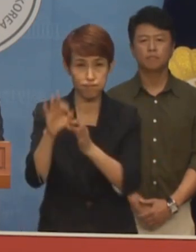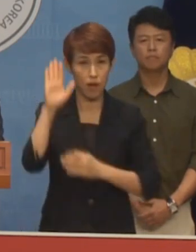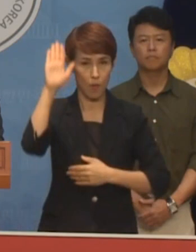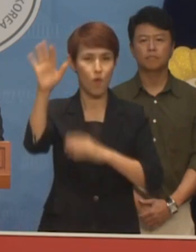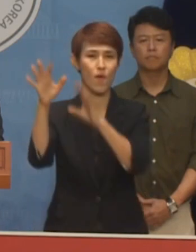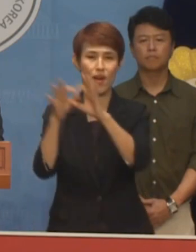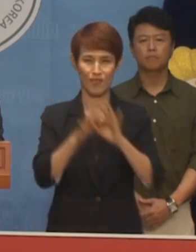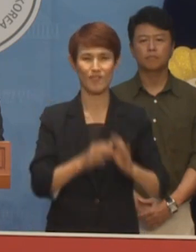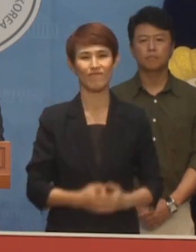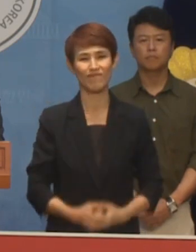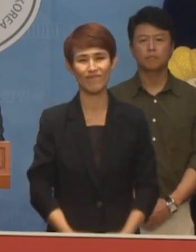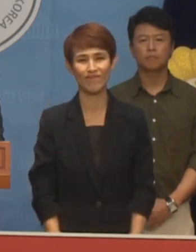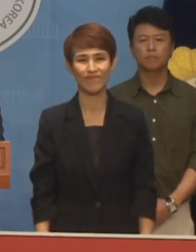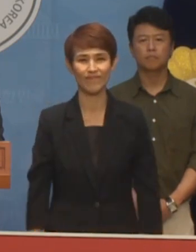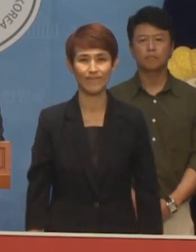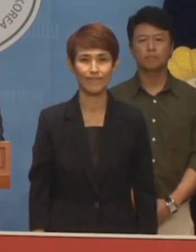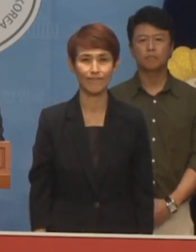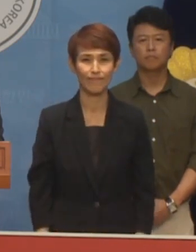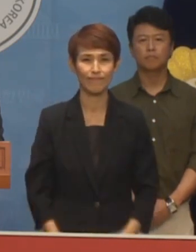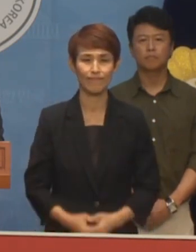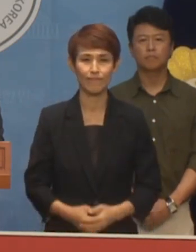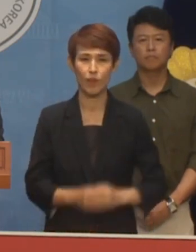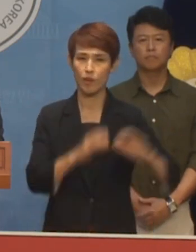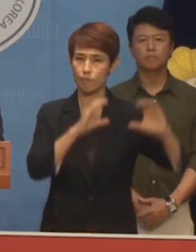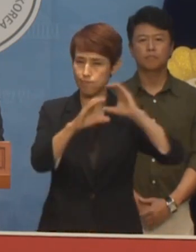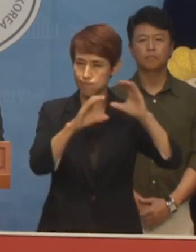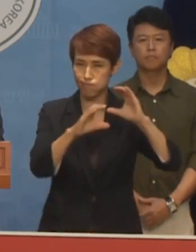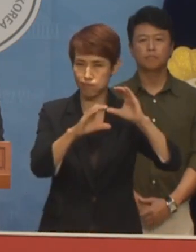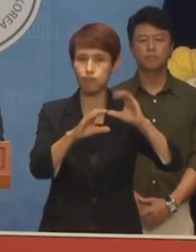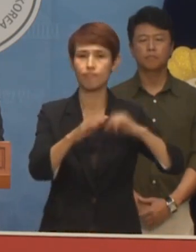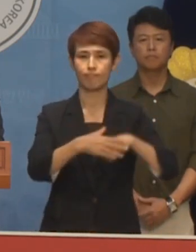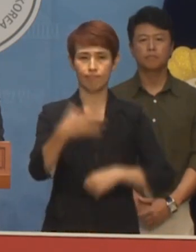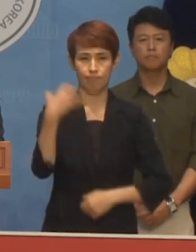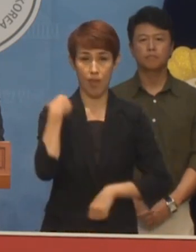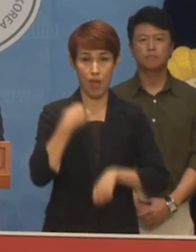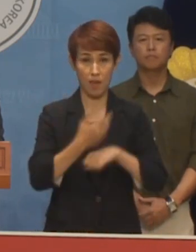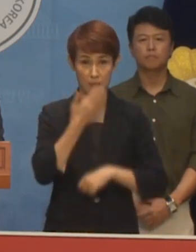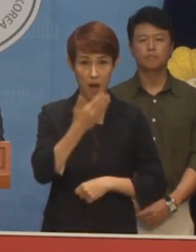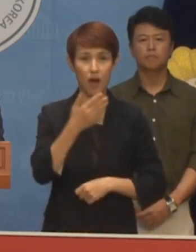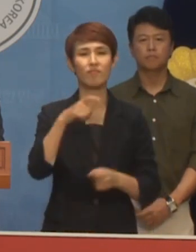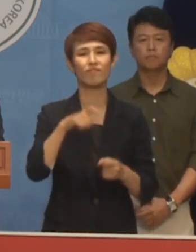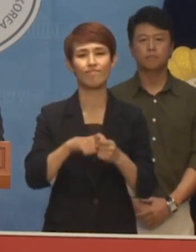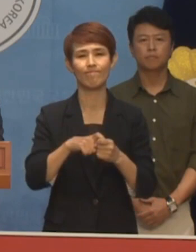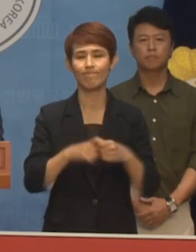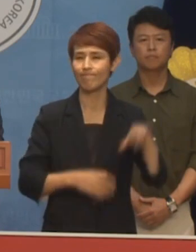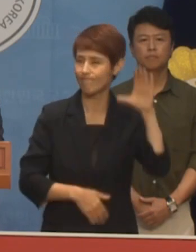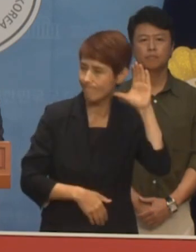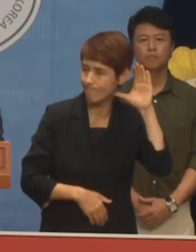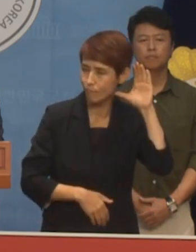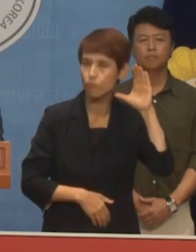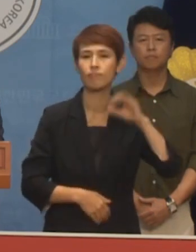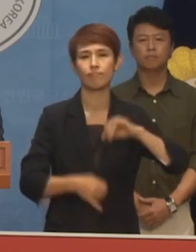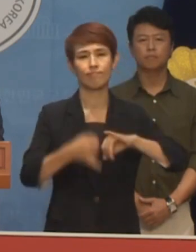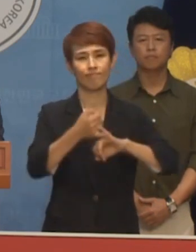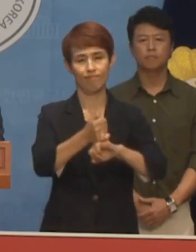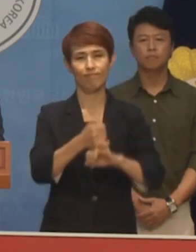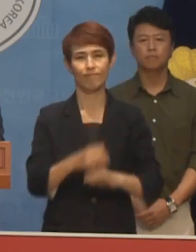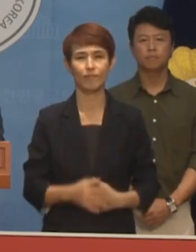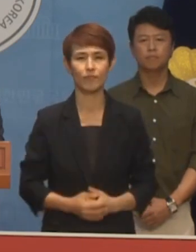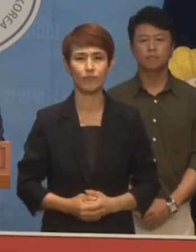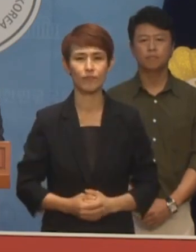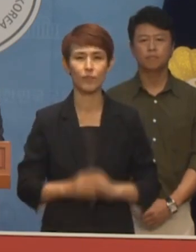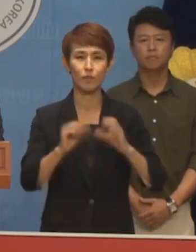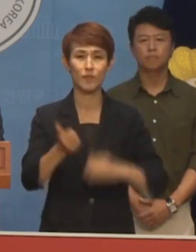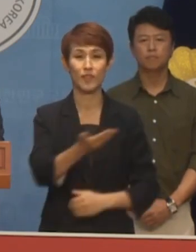할 것입니다. 하나뿐인 소통 창구를 스스로 저버리지 않게 항상 귀를 열어놓고 있겠습니다.